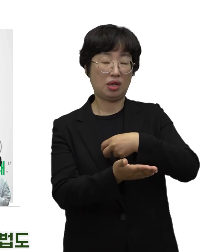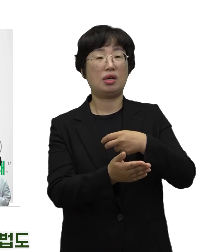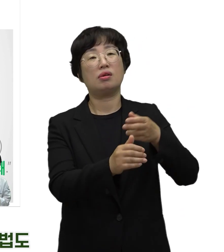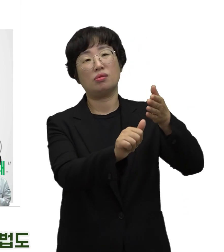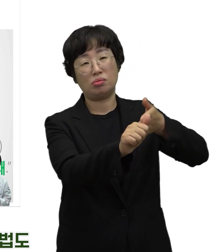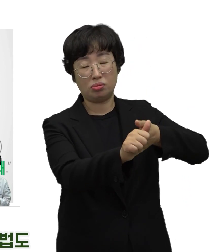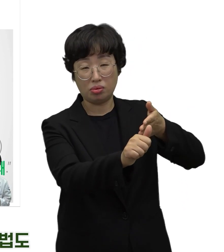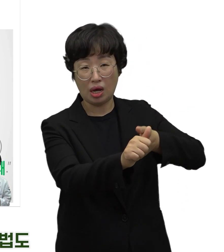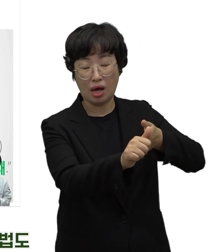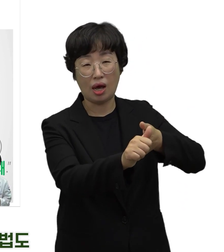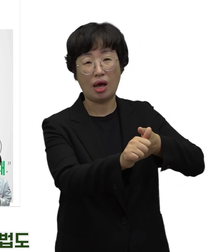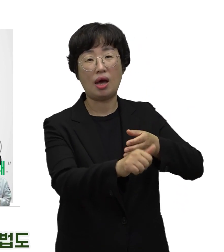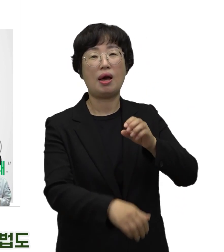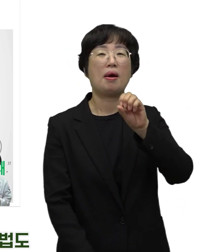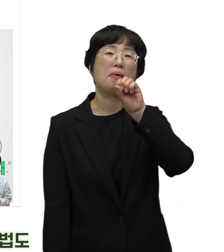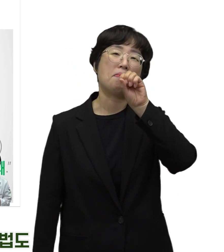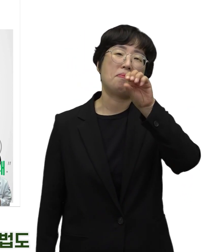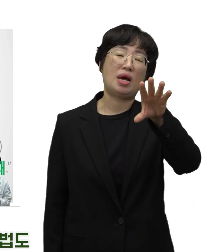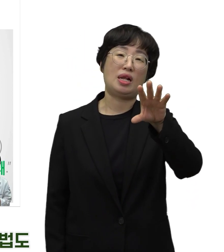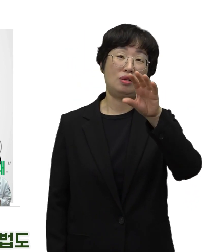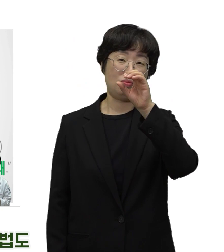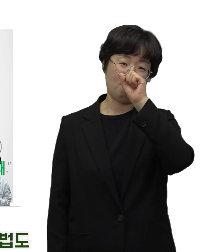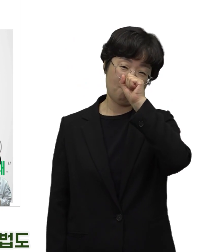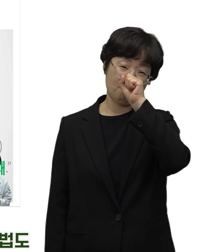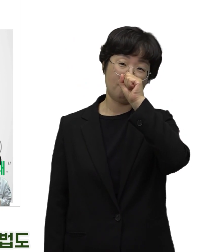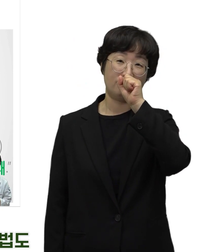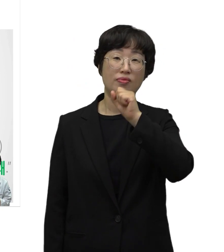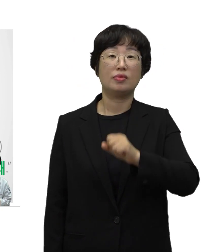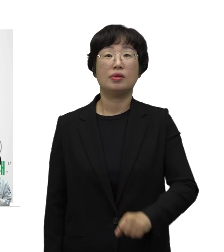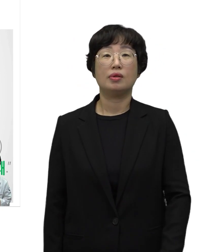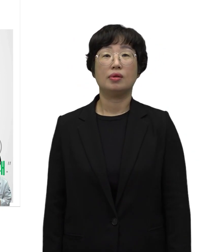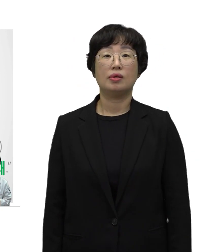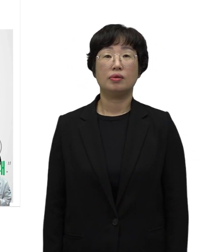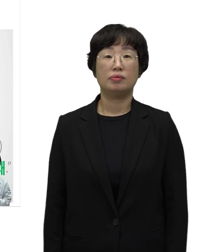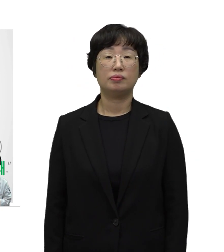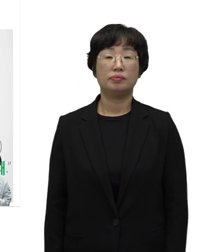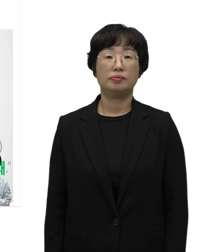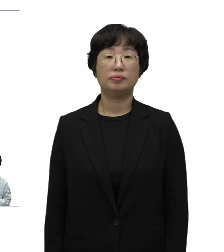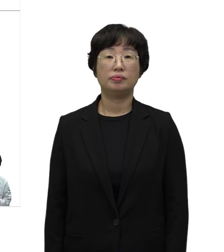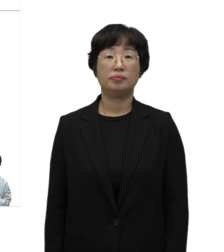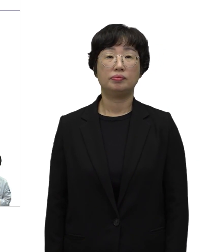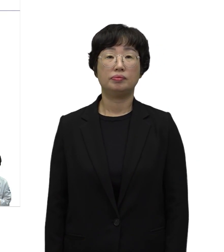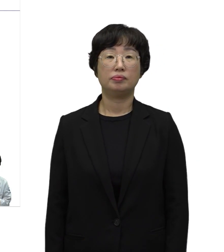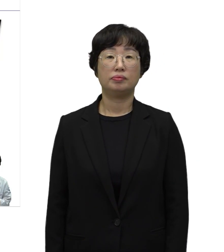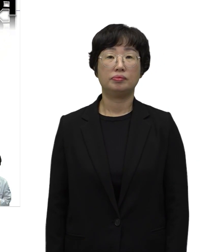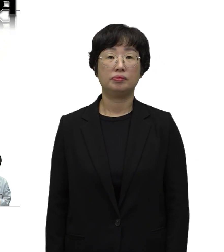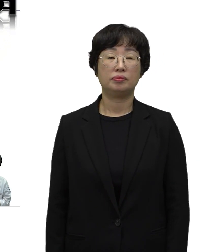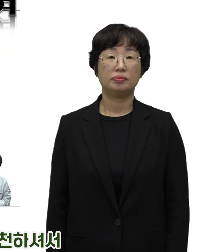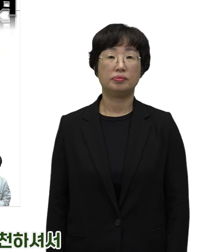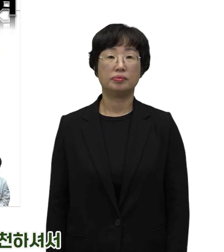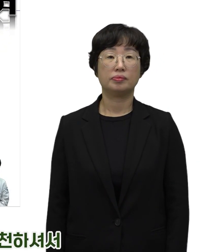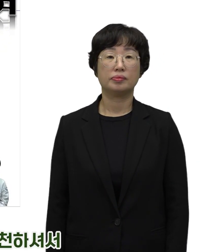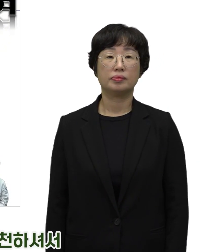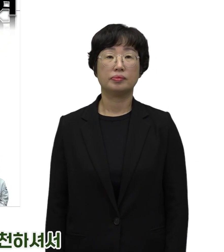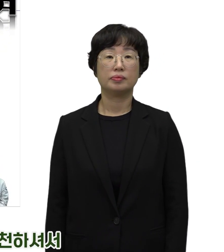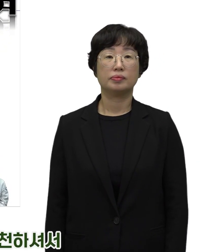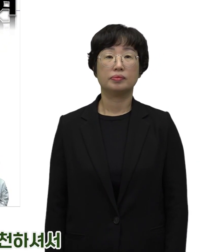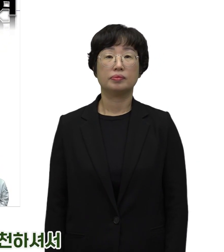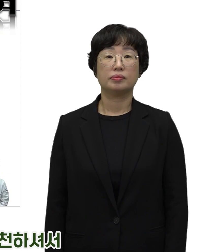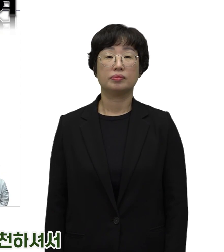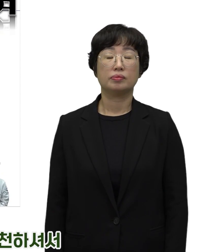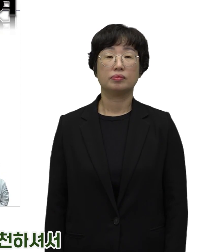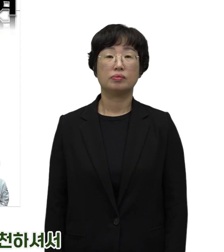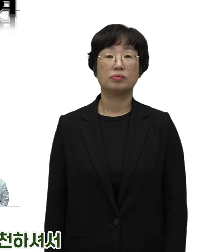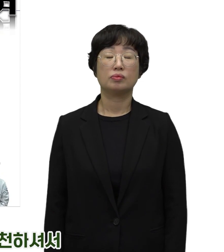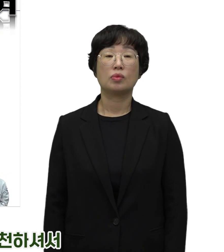이렇게 갈등 회복에 도움되는 방법도 열심히 활용해 보시면 좋겠습니다. 오늘 같이 공부한